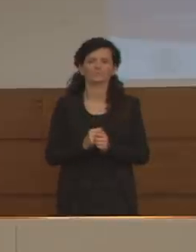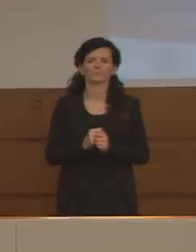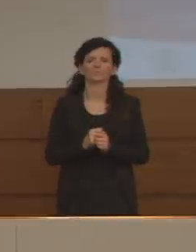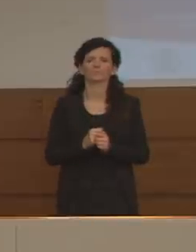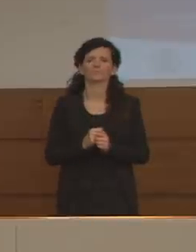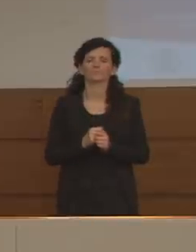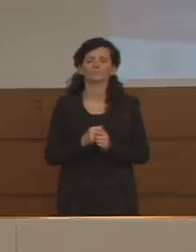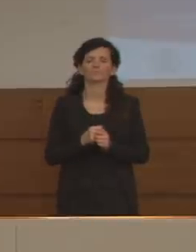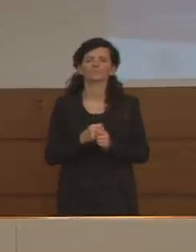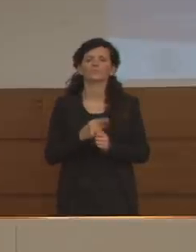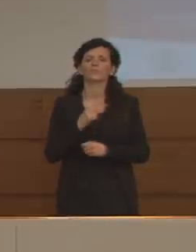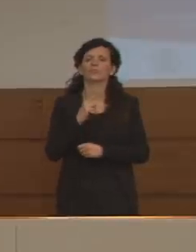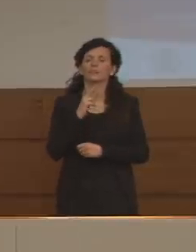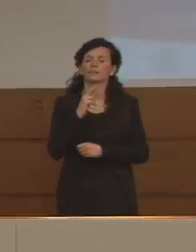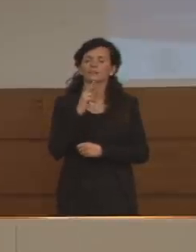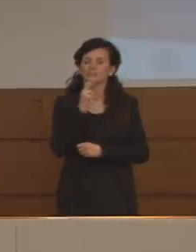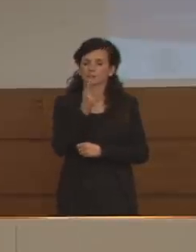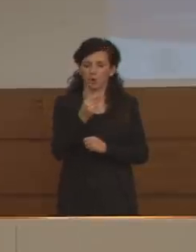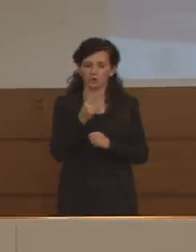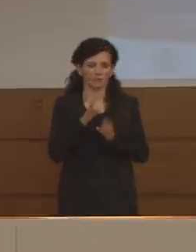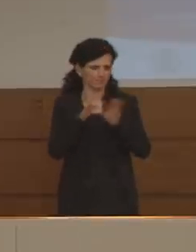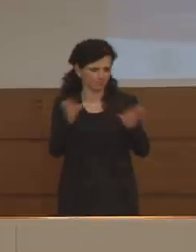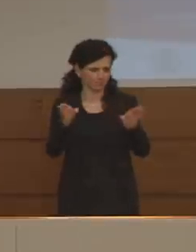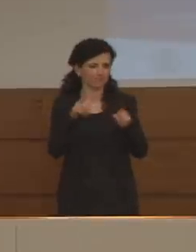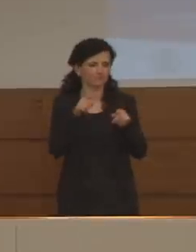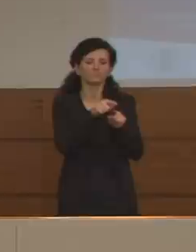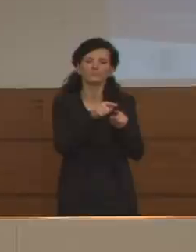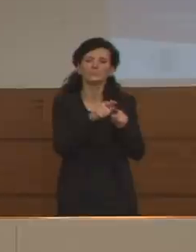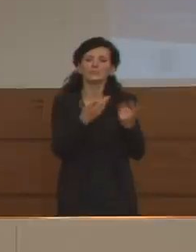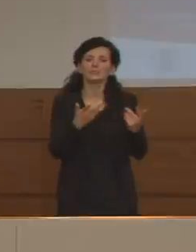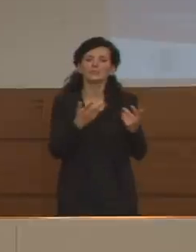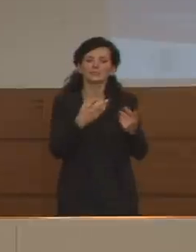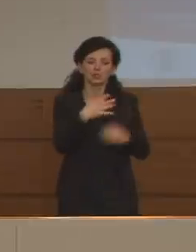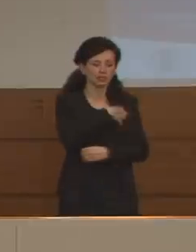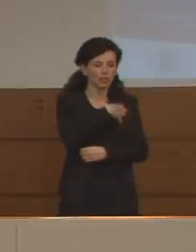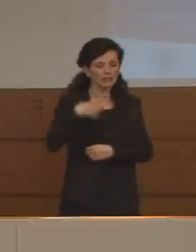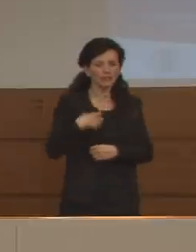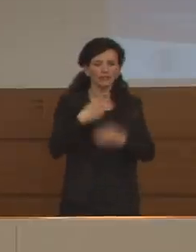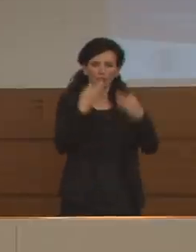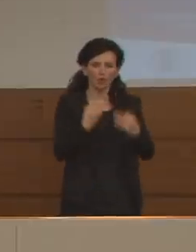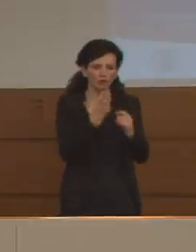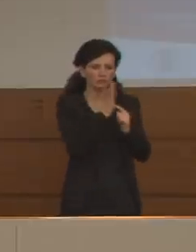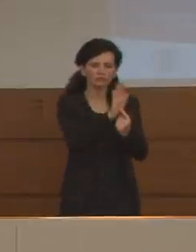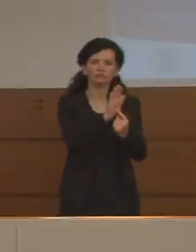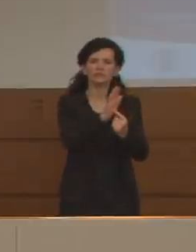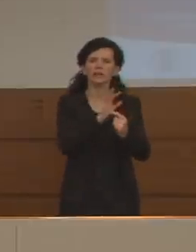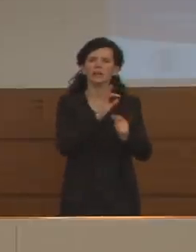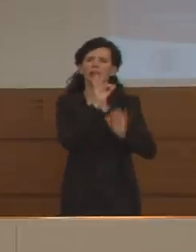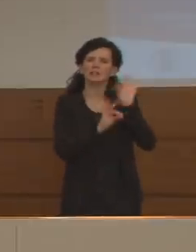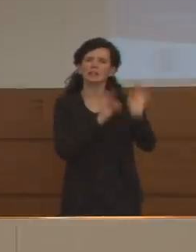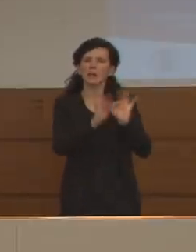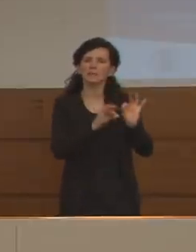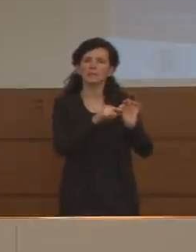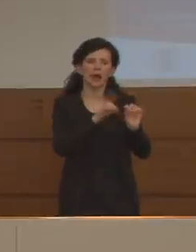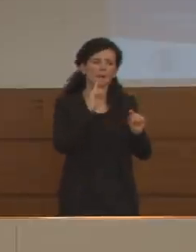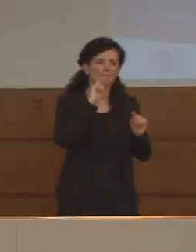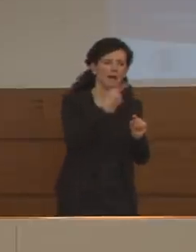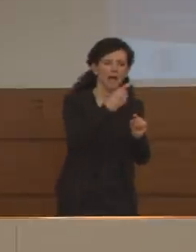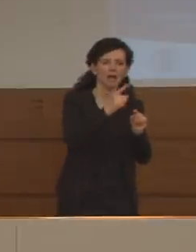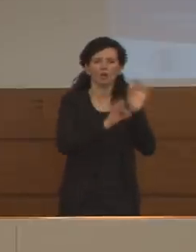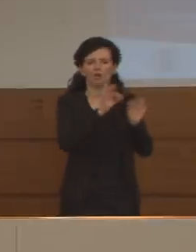attualmente dimostrato in modo scientifico una terapia che al cento per cento sia superiore rispetto ad un'altra